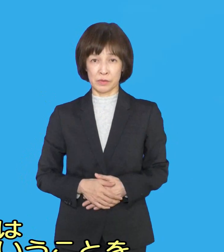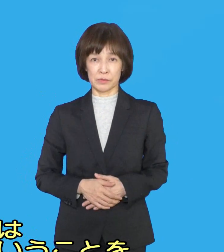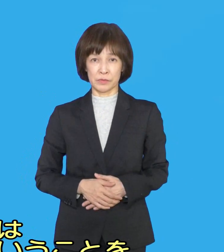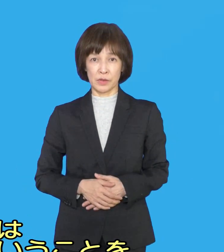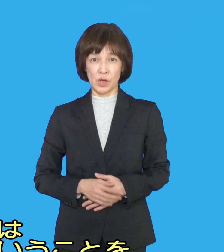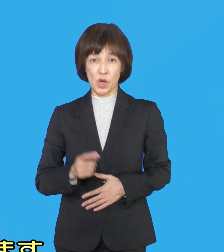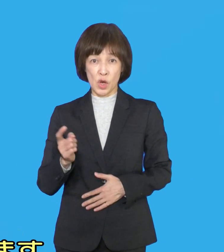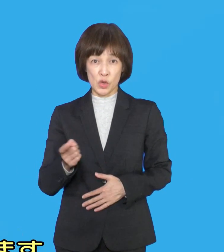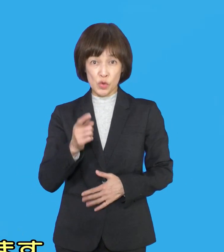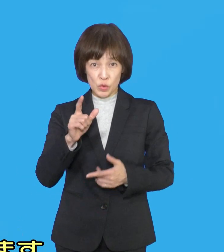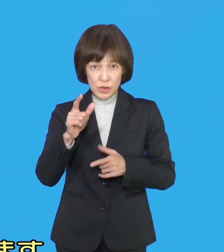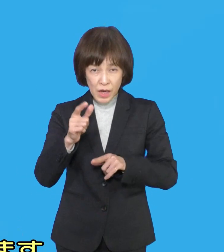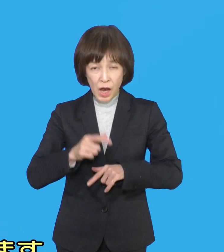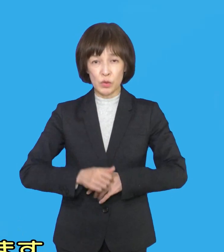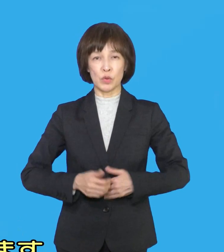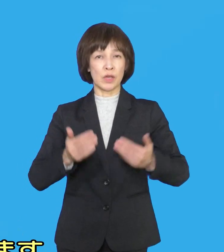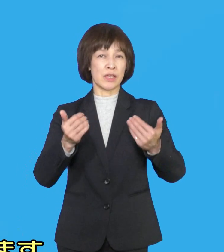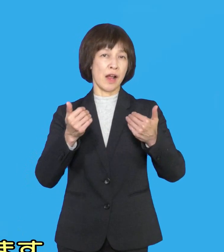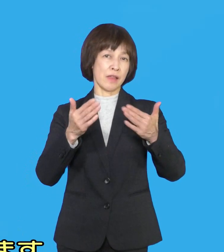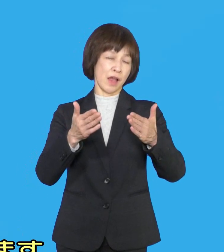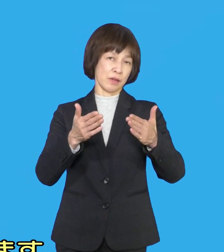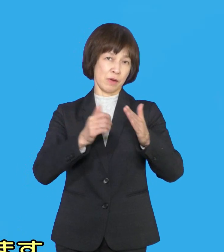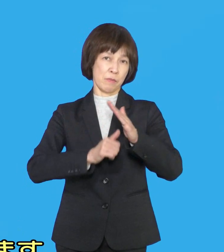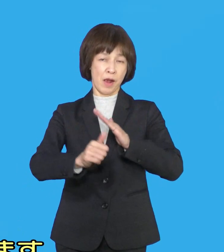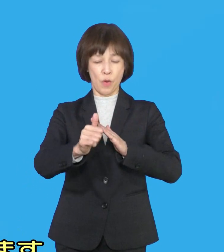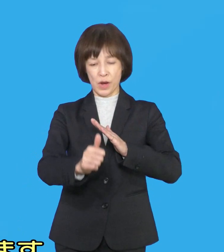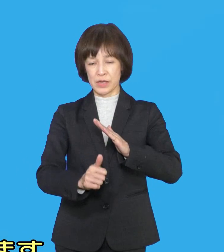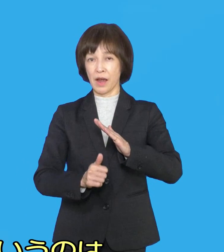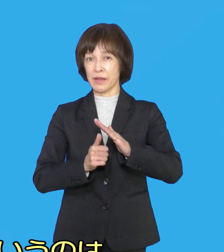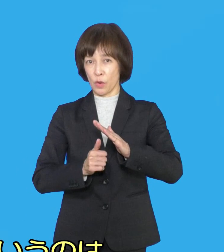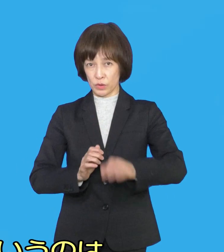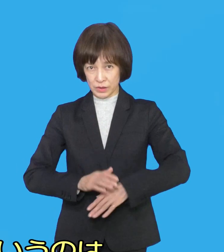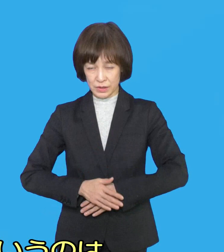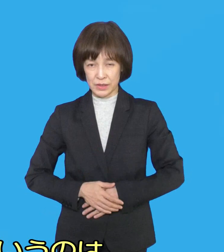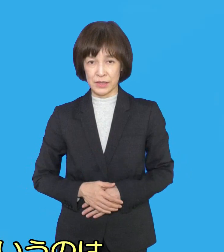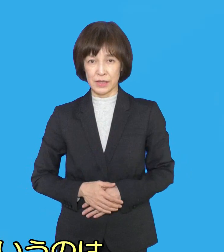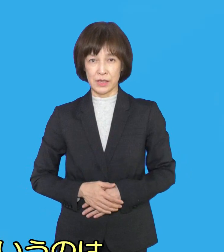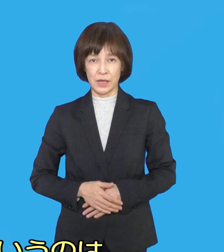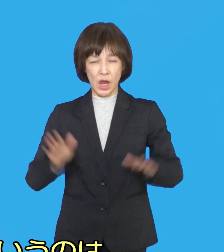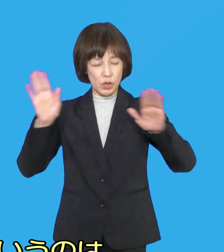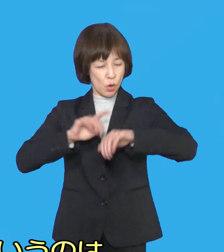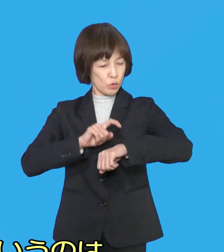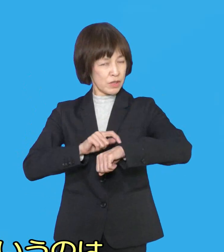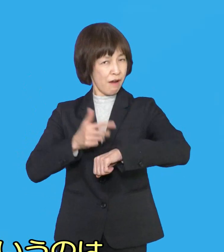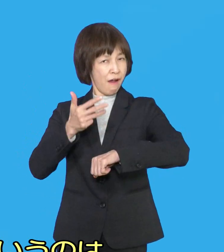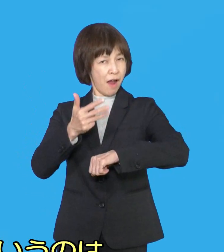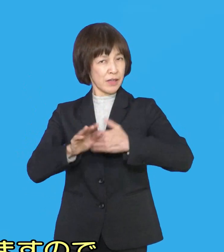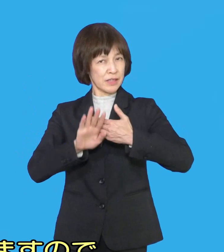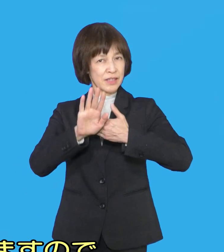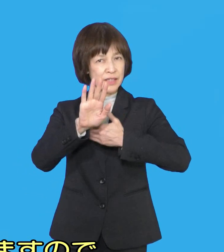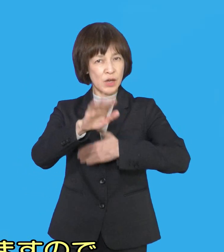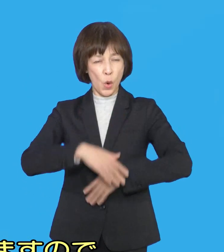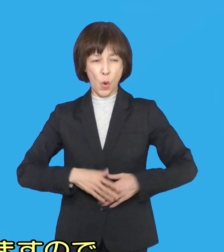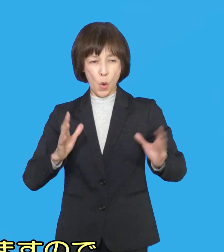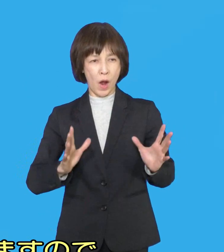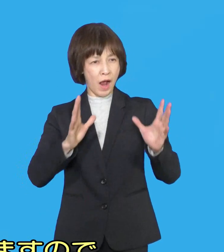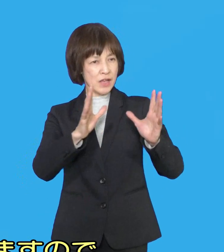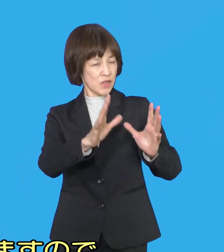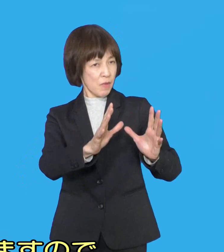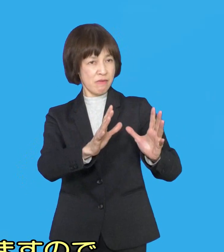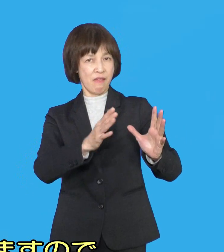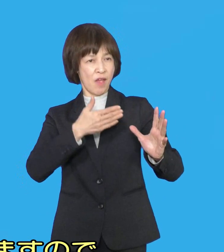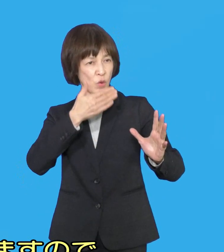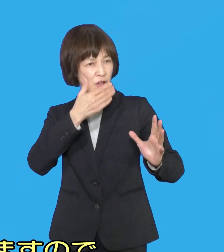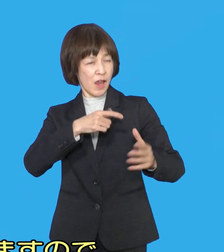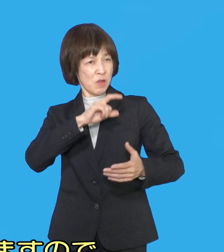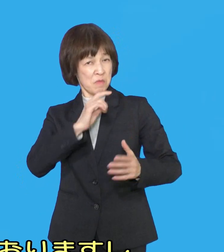動はしないでくださいということを市民の皆様にお訴えをしています。20時以降、特に夜の時間帯というのはお酒が進みやすいということ